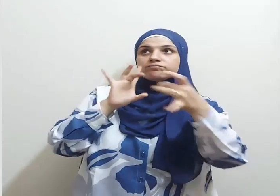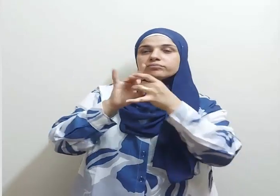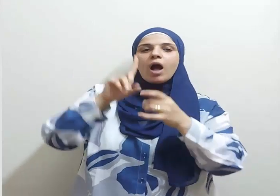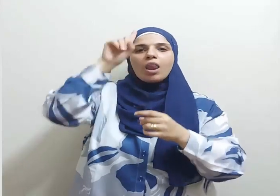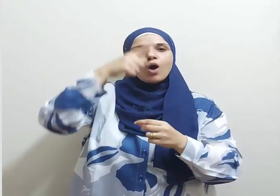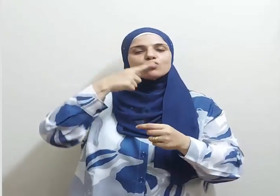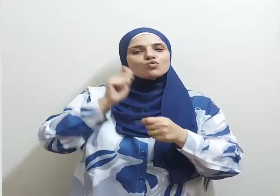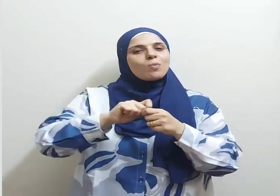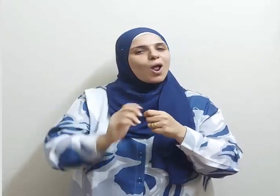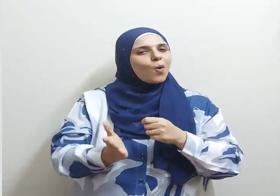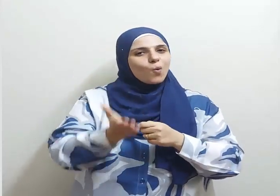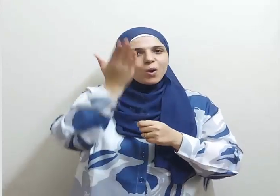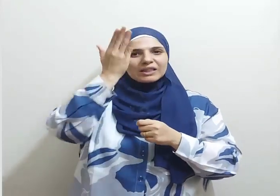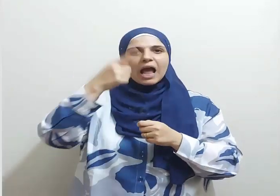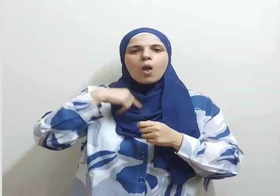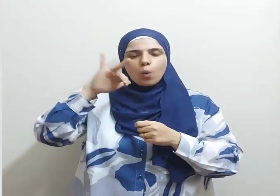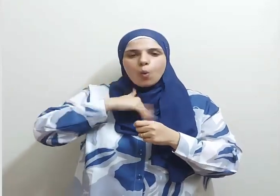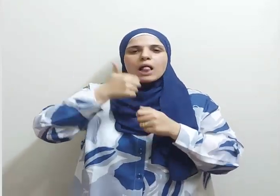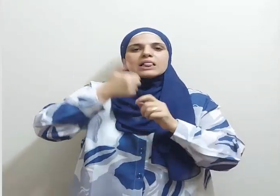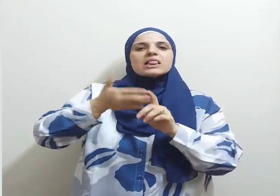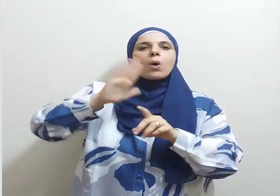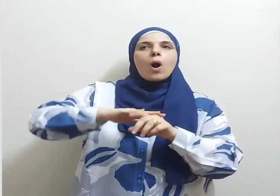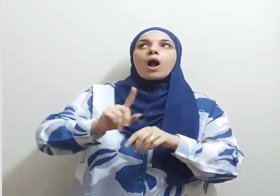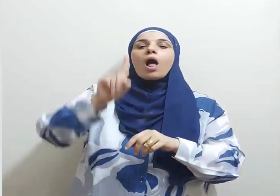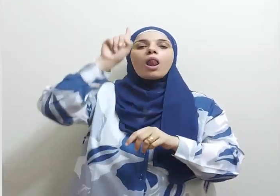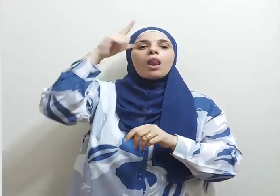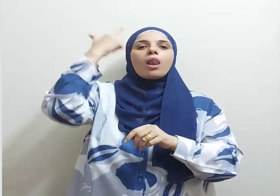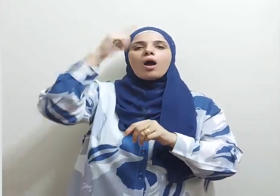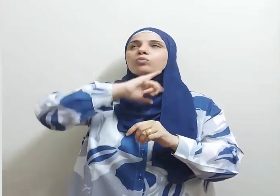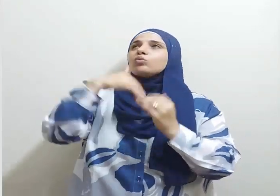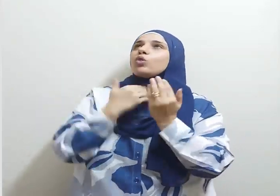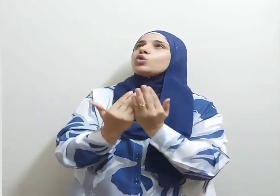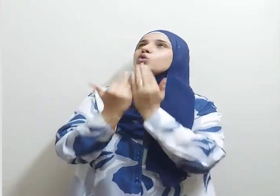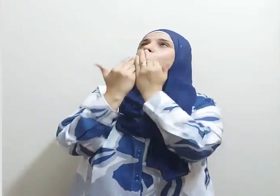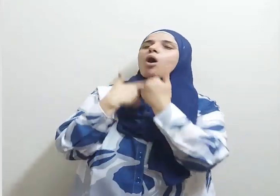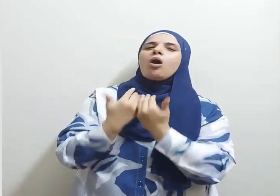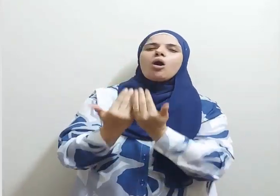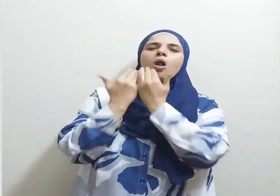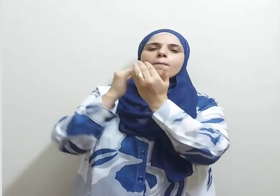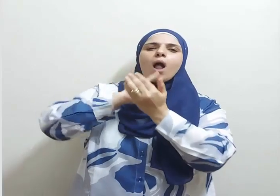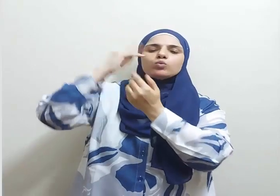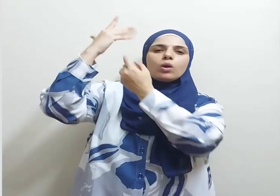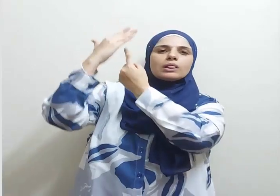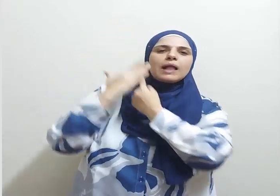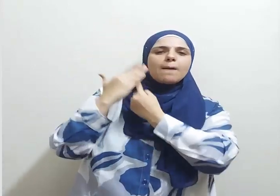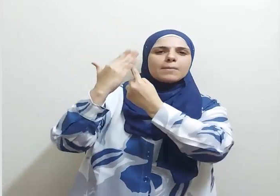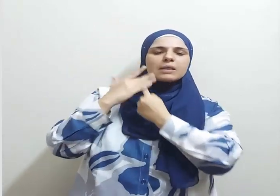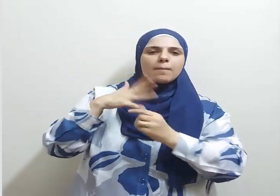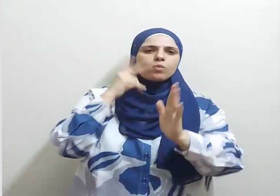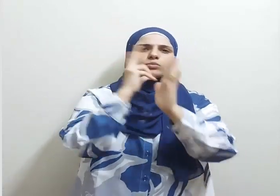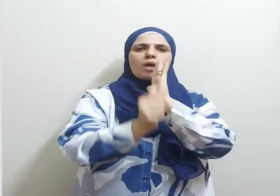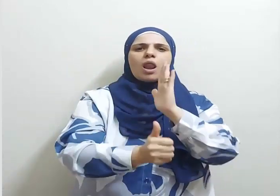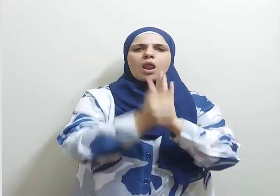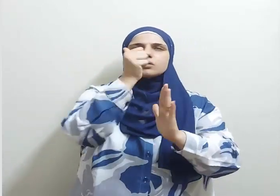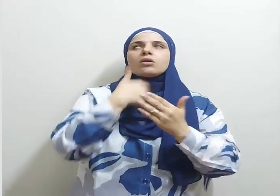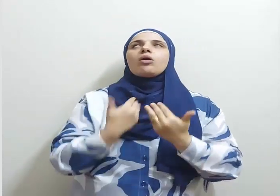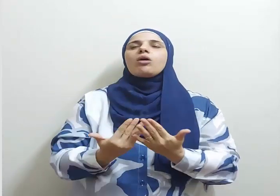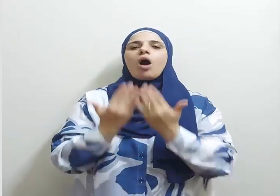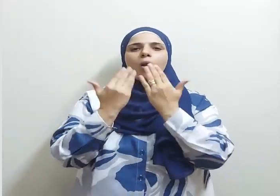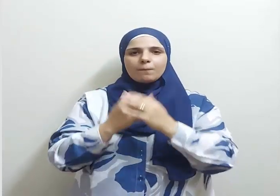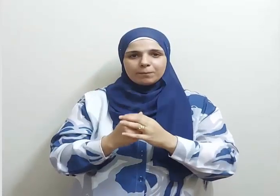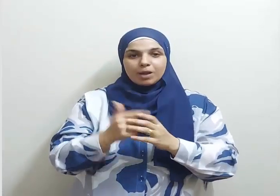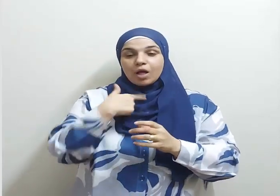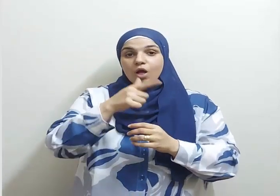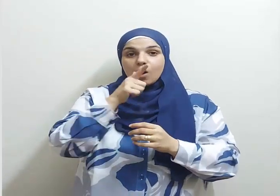سبحانه فيركنيي توكل عليه ويطلب منه سبحانه المدد والتوفيق والنصر والتمكين